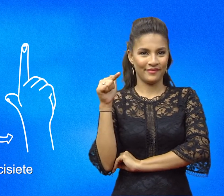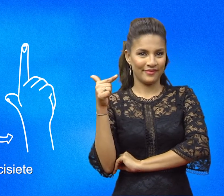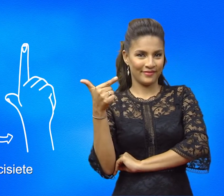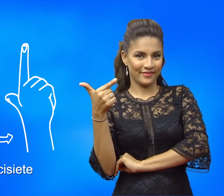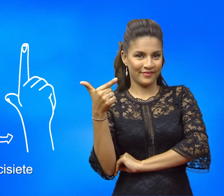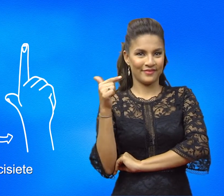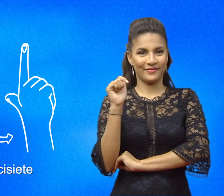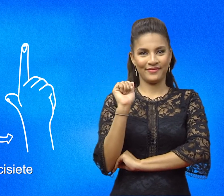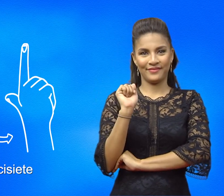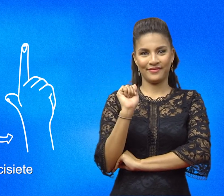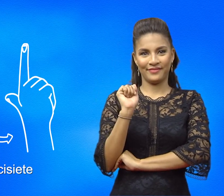17